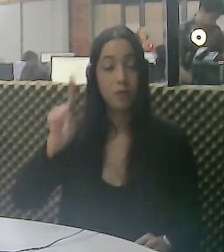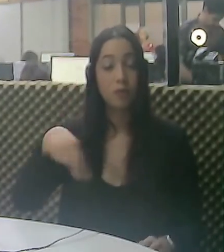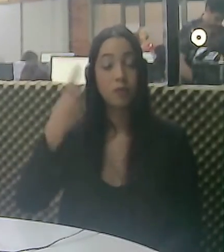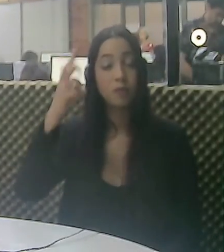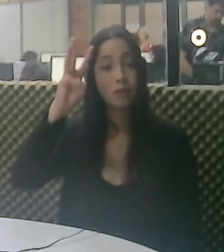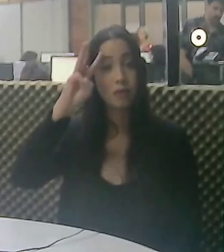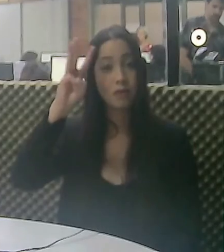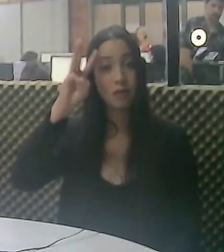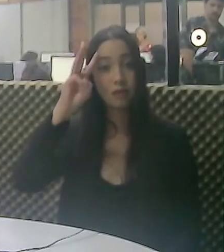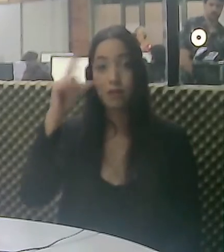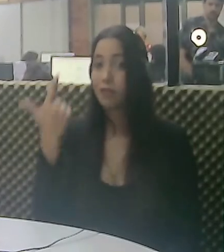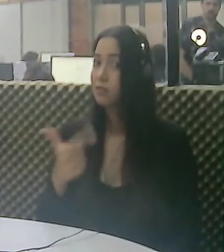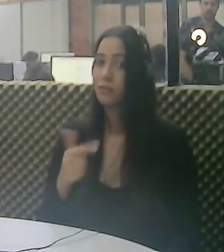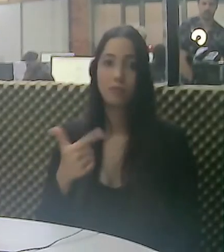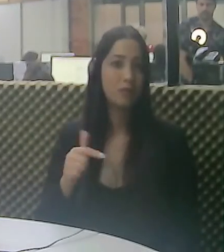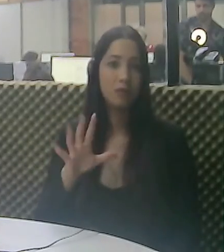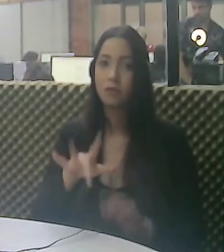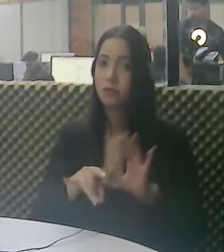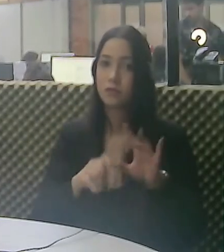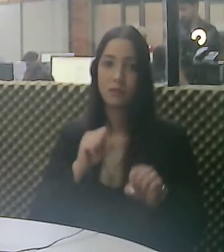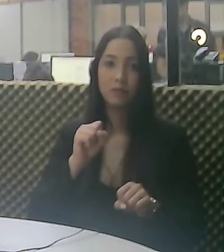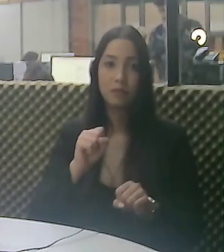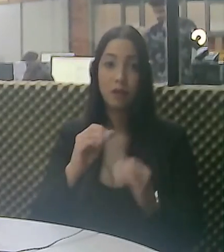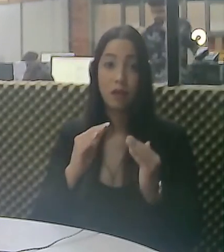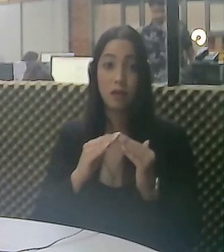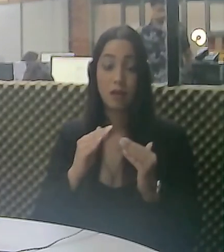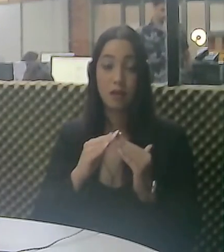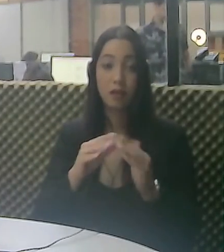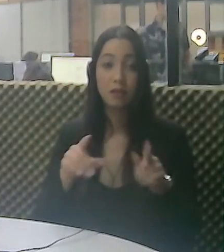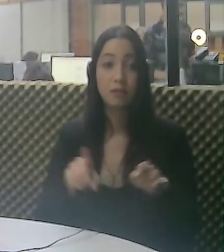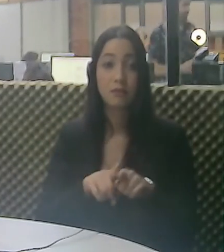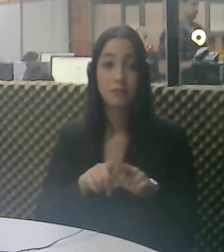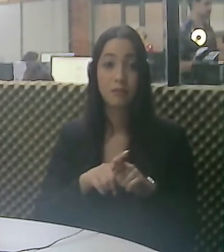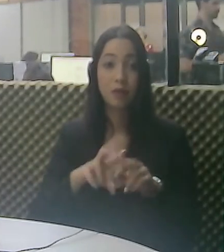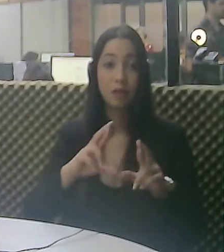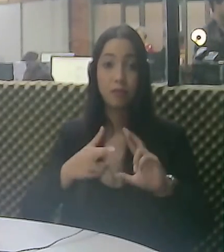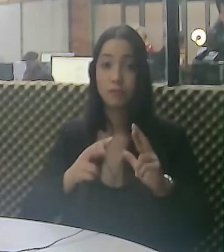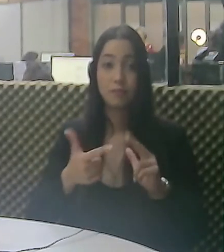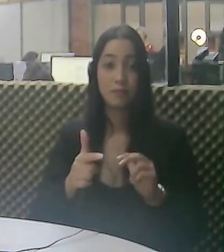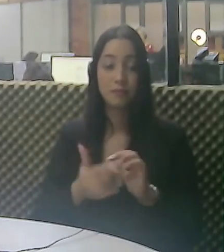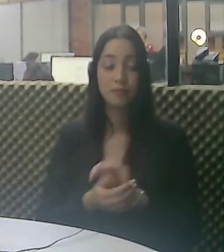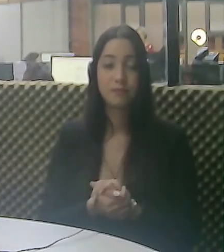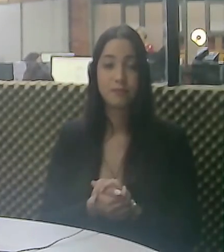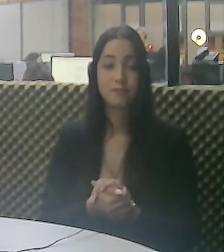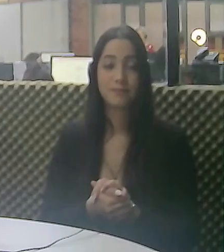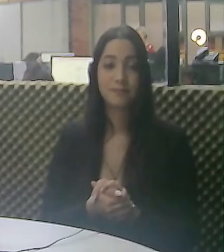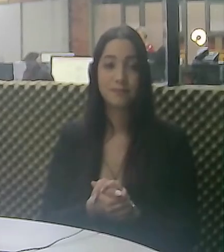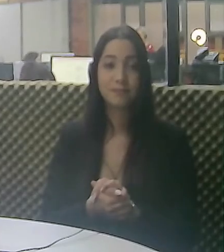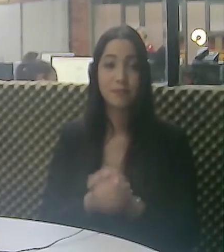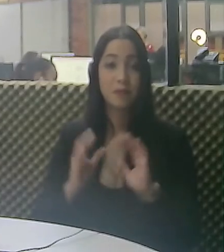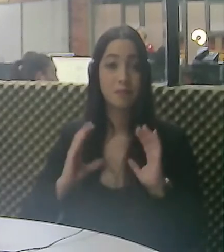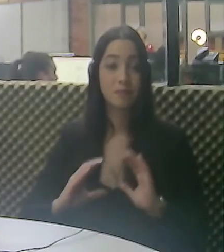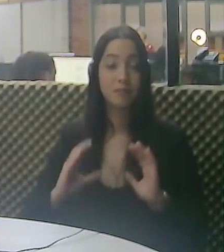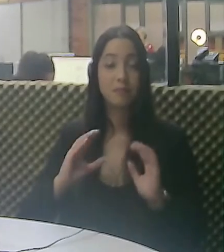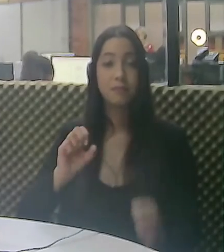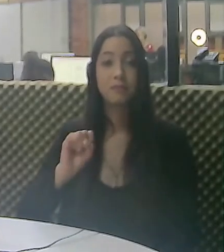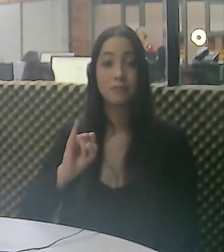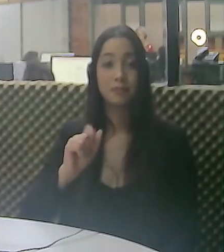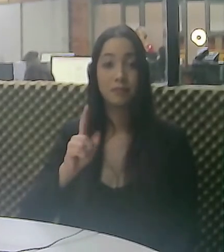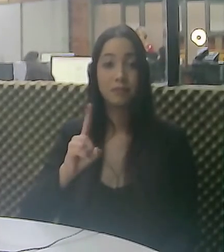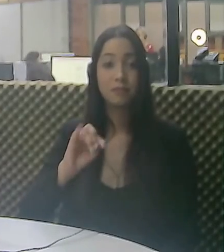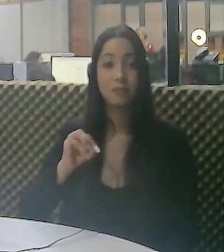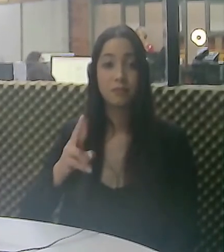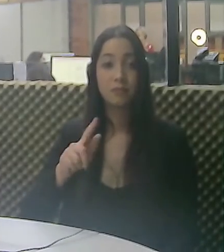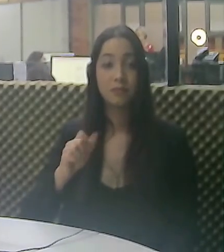na terça não haverá as coletas de lixo domiciliar e seletiva Praça sair de Jorge em